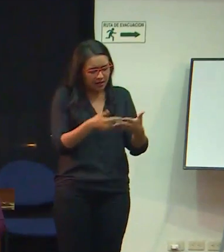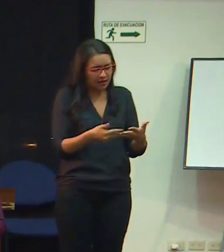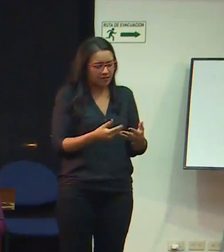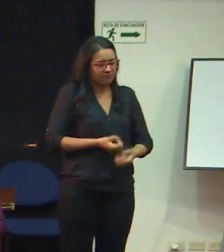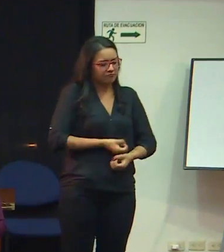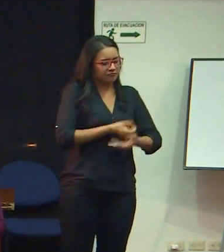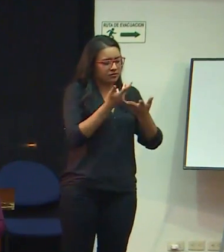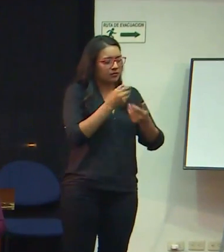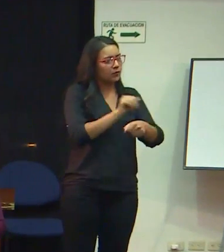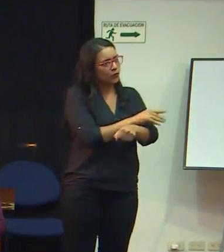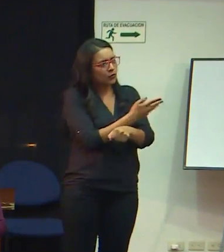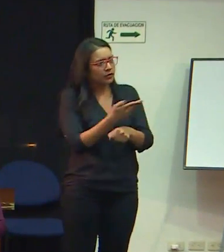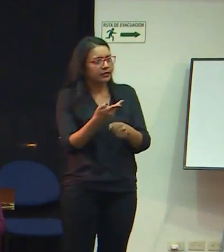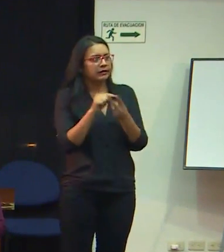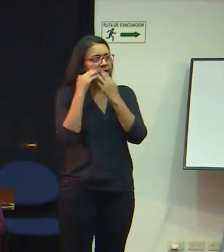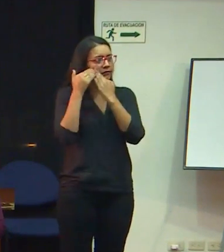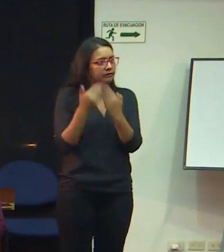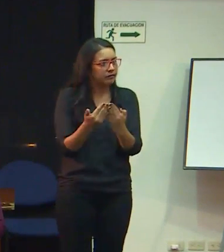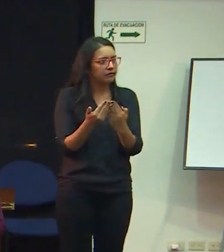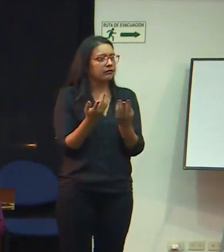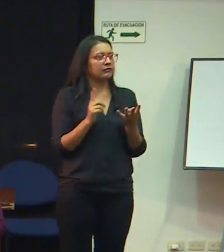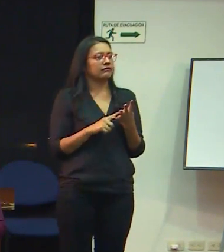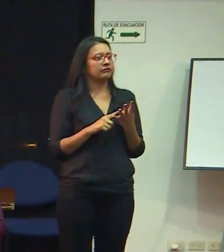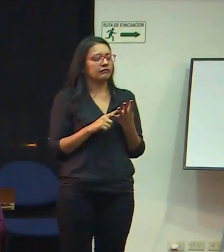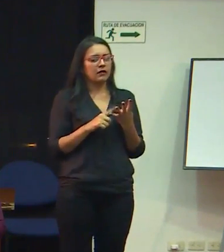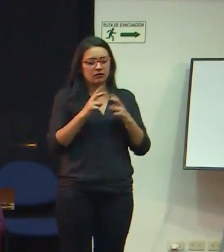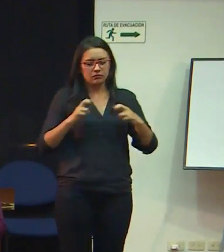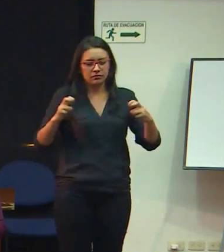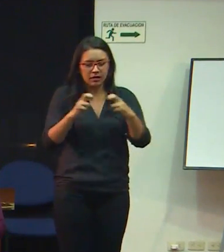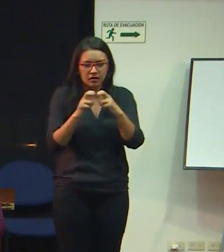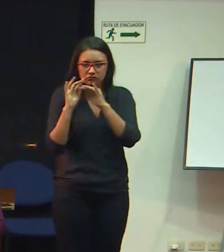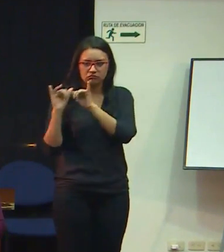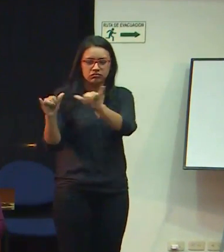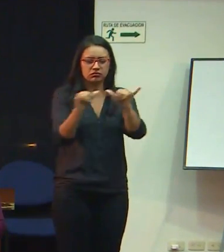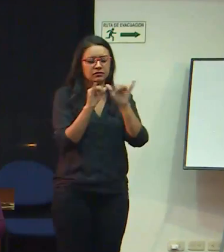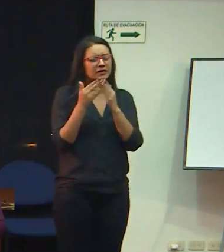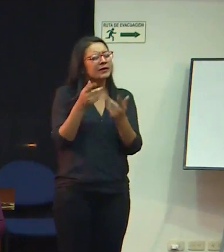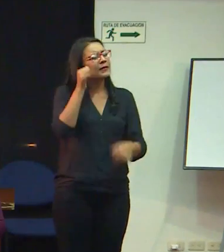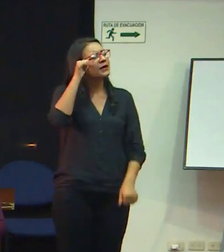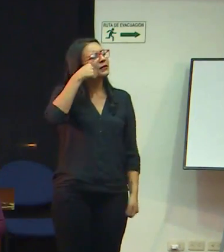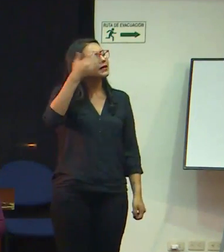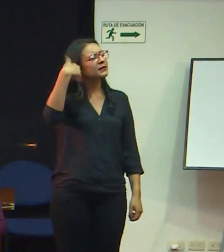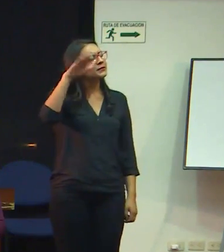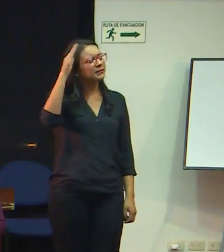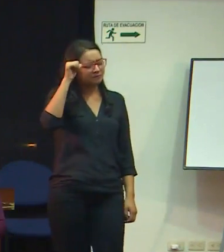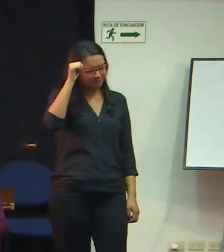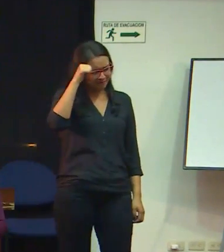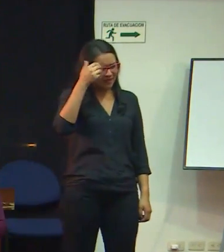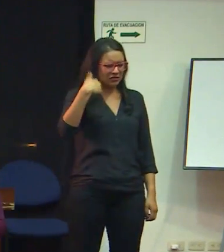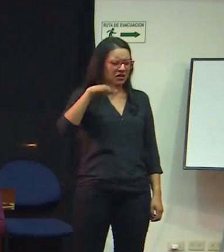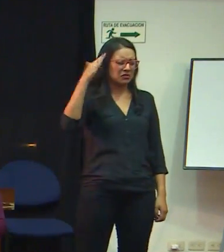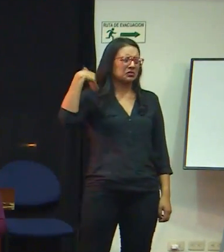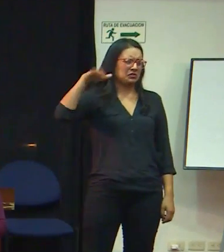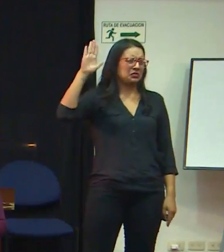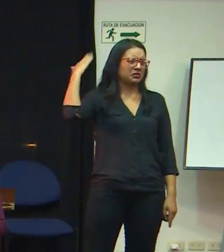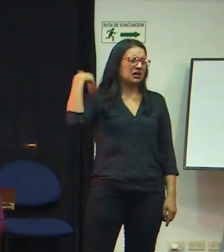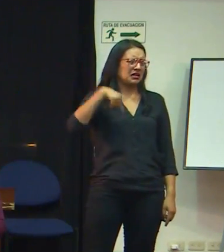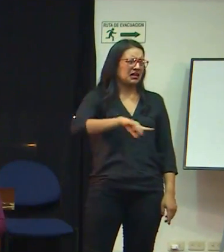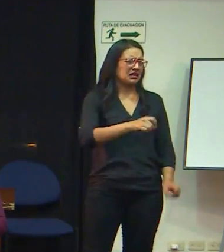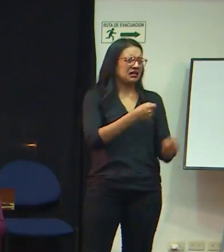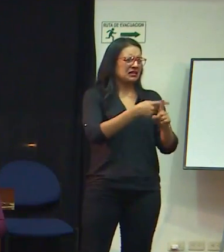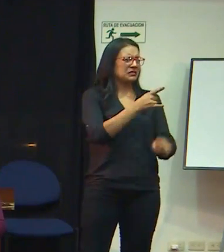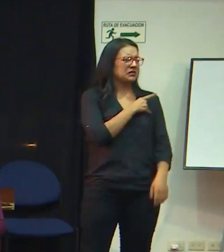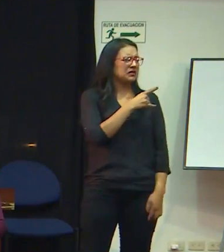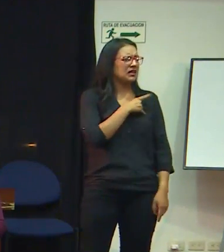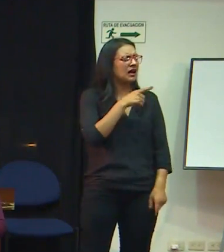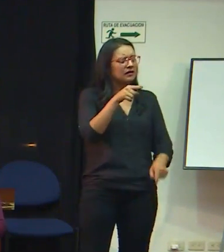poesía, literatura, espacios de lectura comunes. Me acuerdo mucho que hace ya bastante tiempo en la universidad se